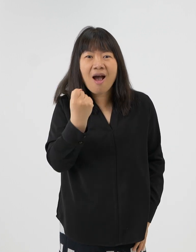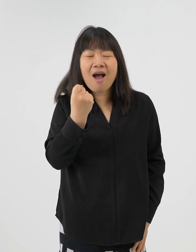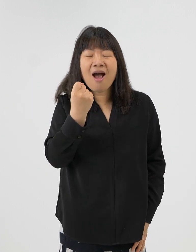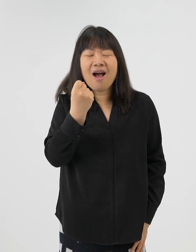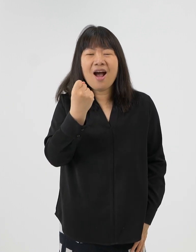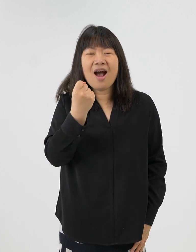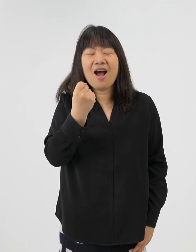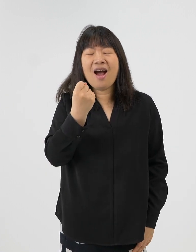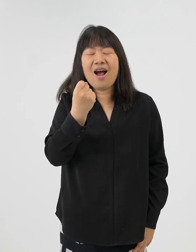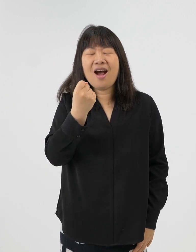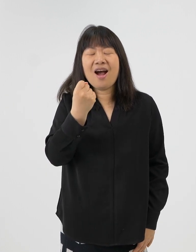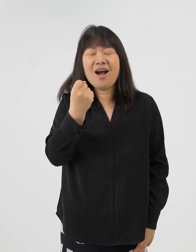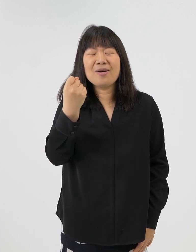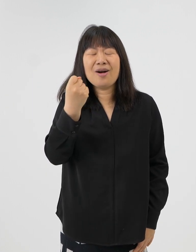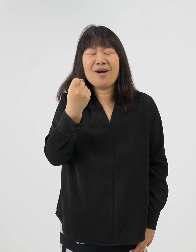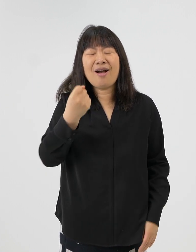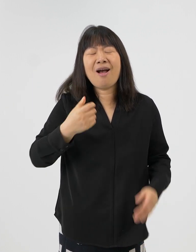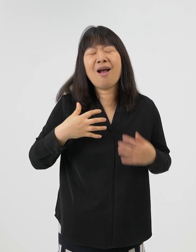폭망을 하죠.